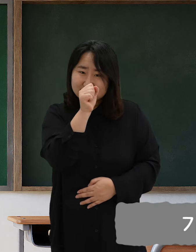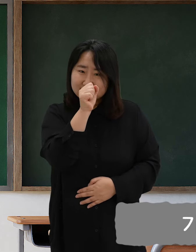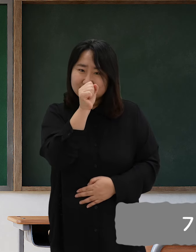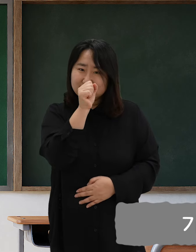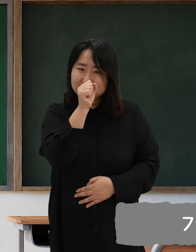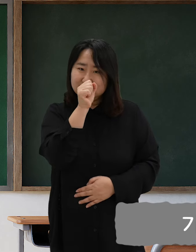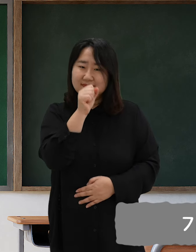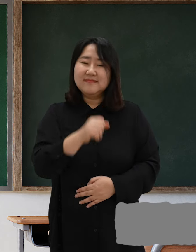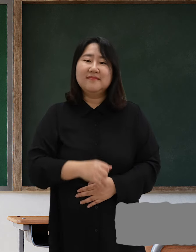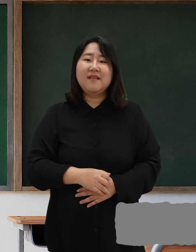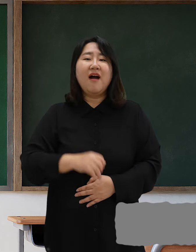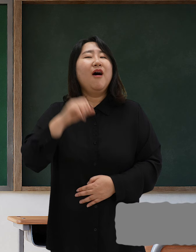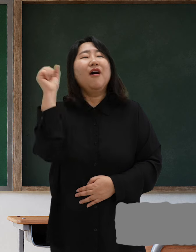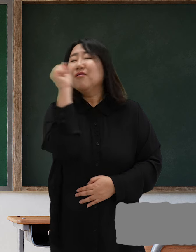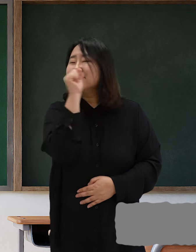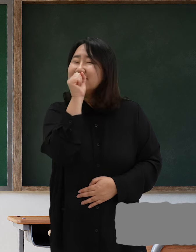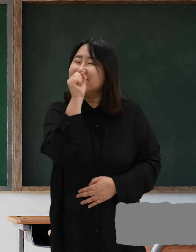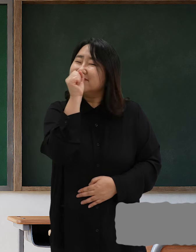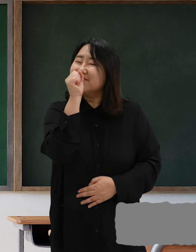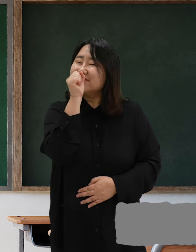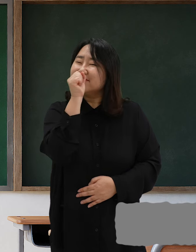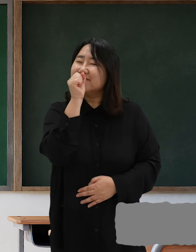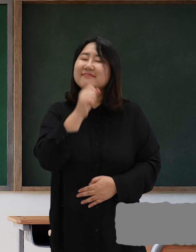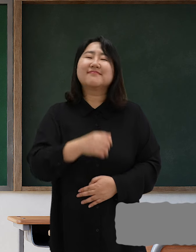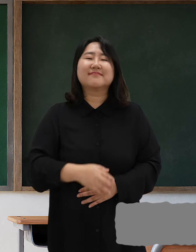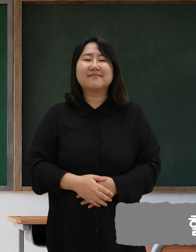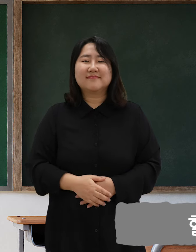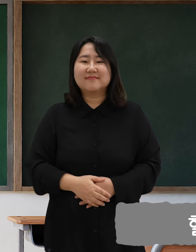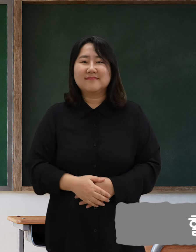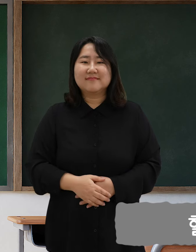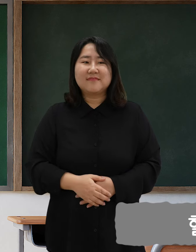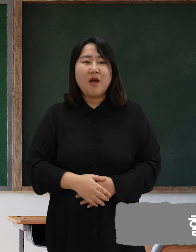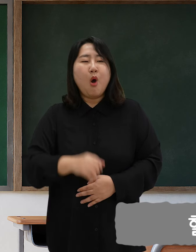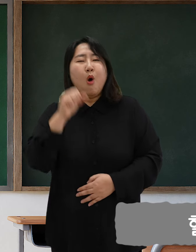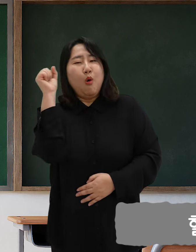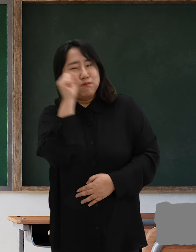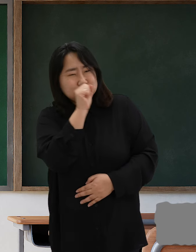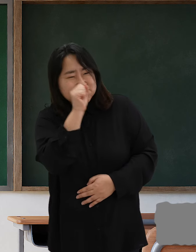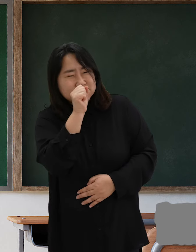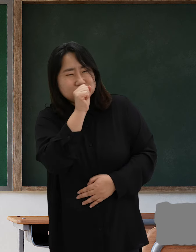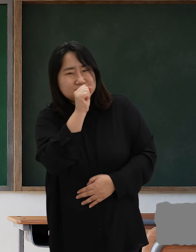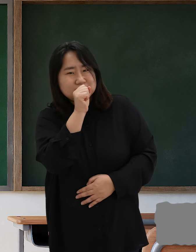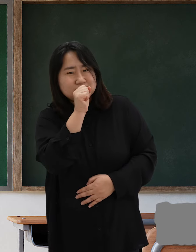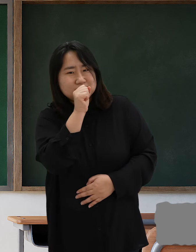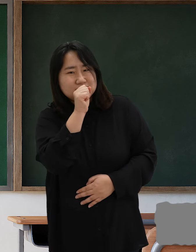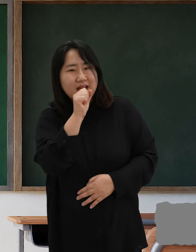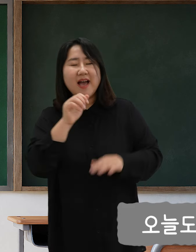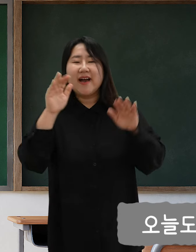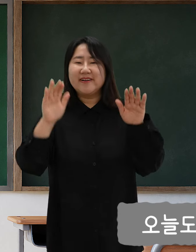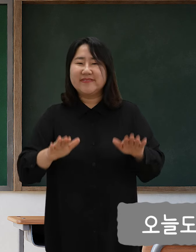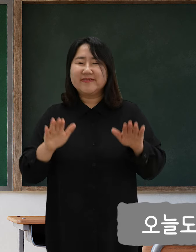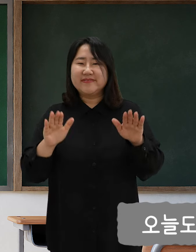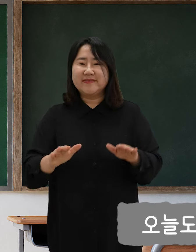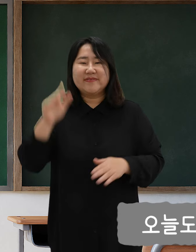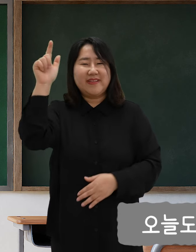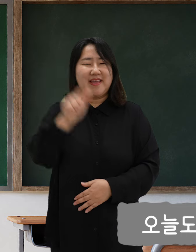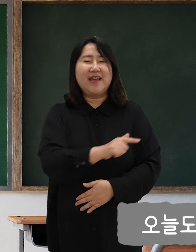좋다 할 수도 있고 와 좋다 할 수도 있어요. 와 좋다. 오늘도 좋은 하루 되세요.